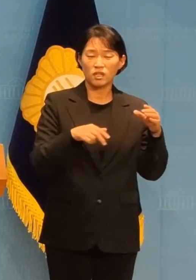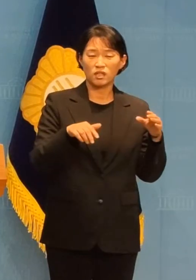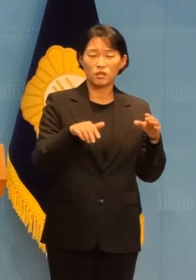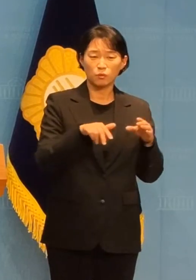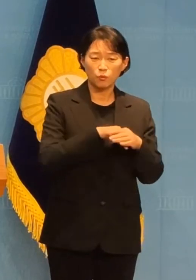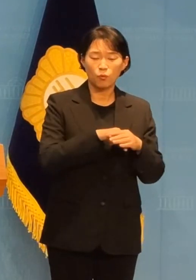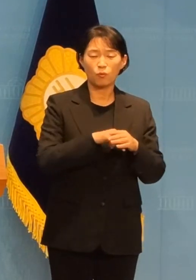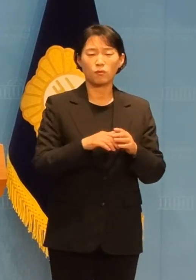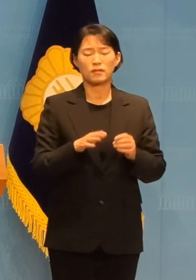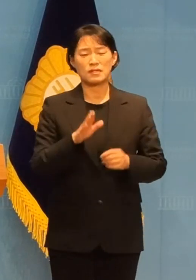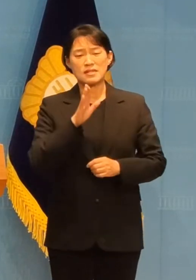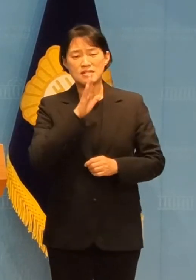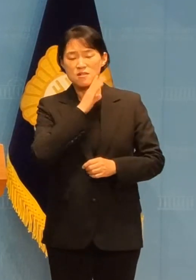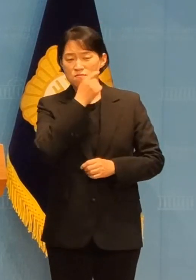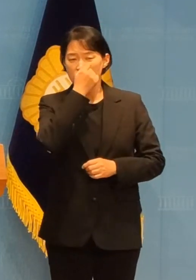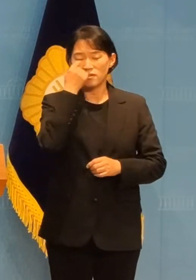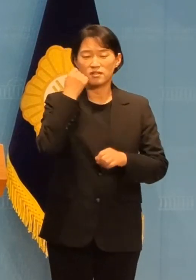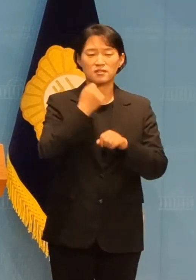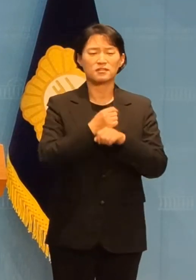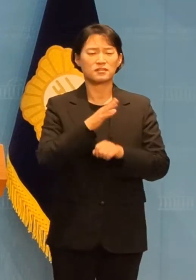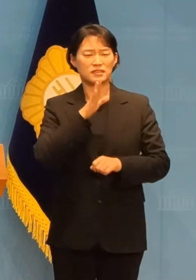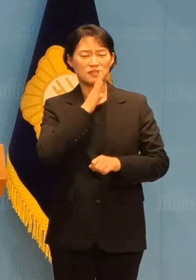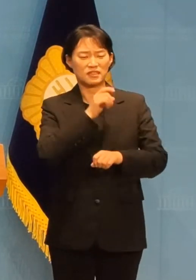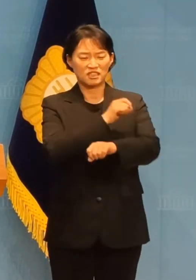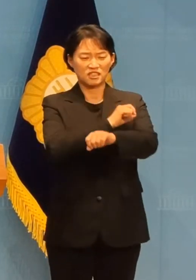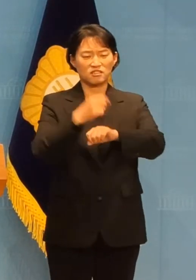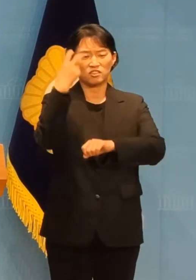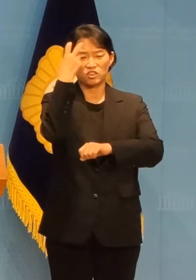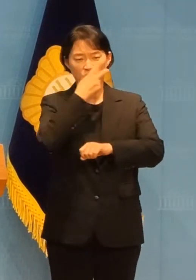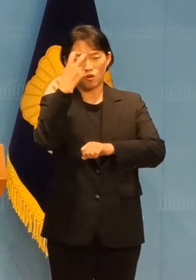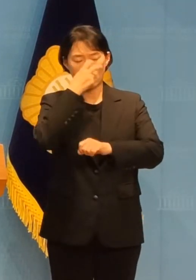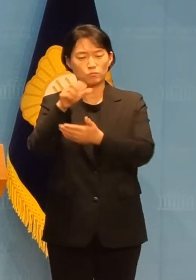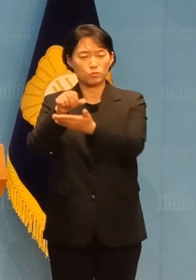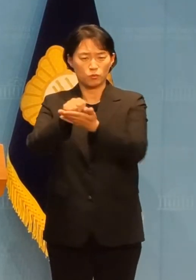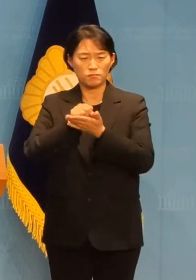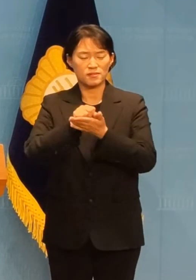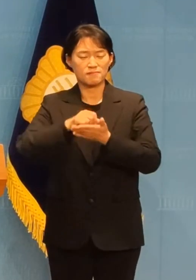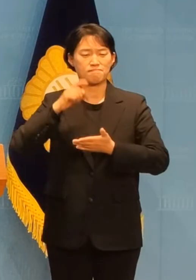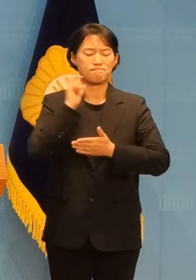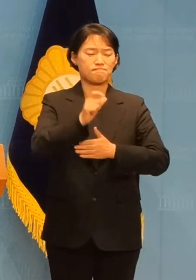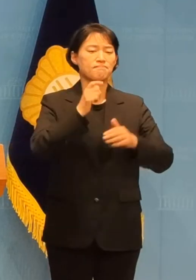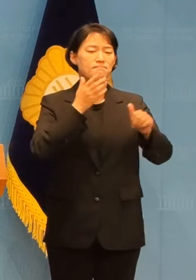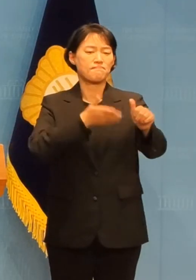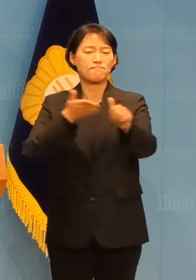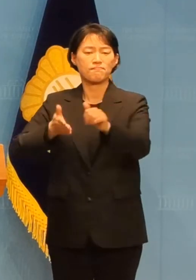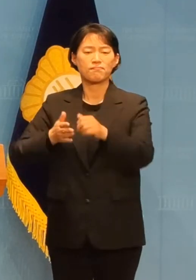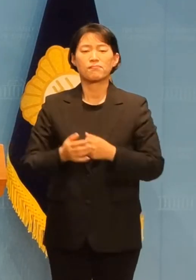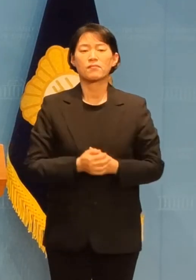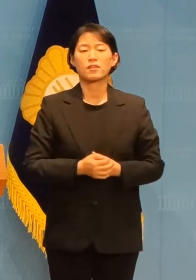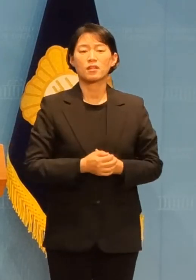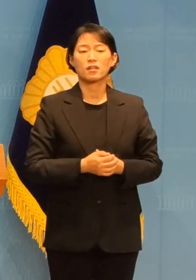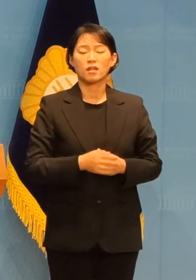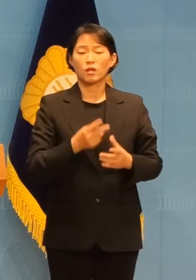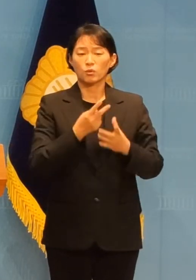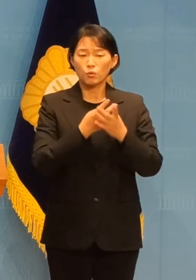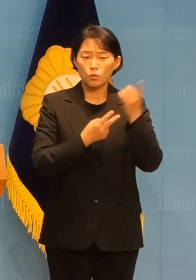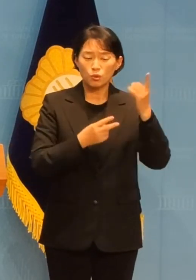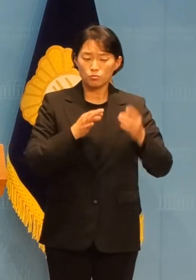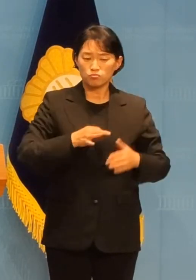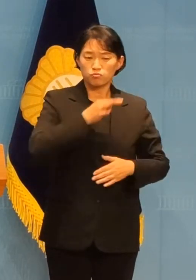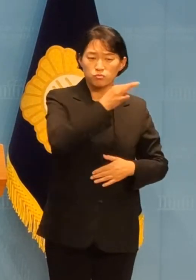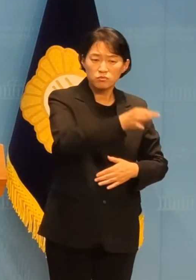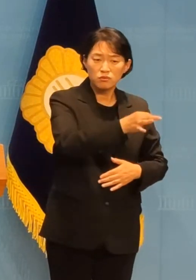실체적 진실을 밝힐 진짜 특검 도입을 강력히 요구합니다. 통일교 금품 제공